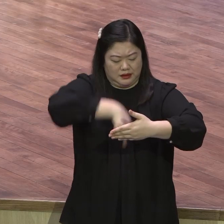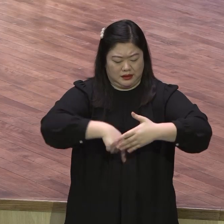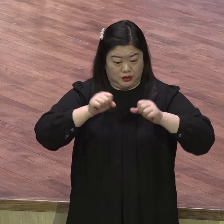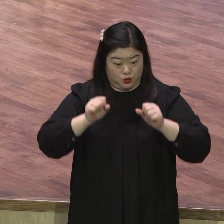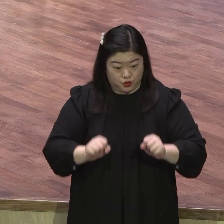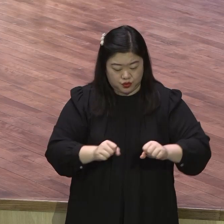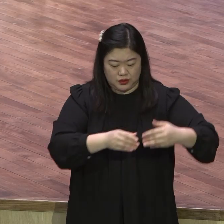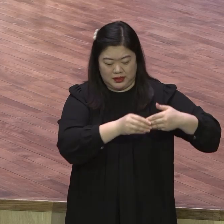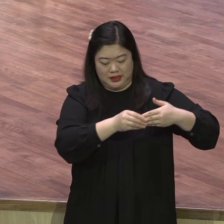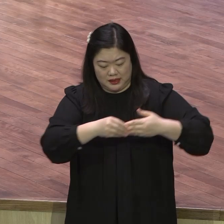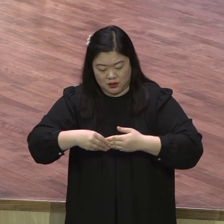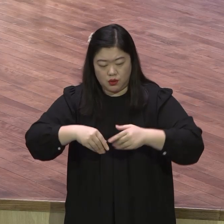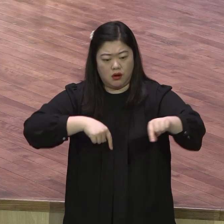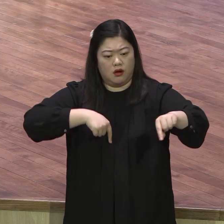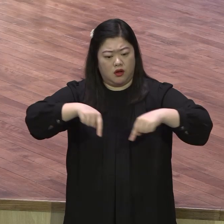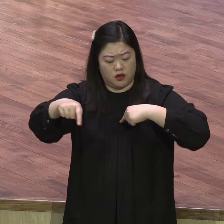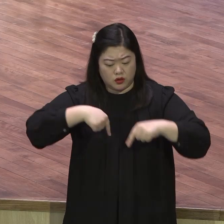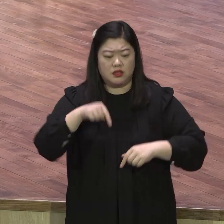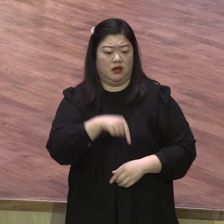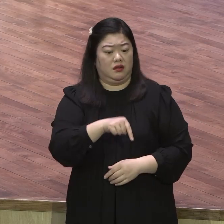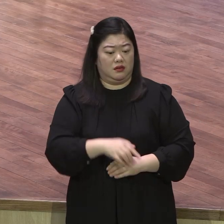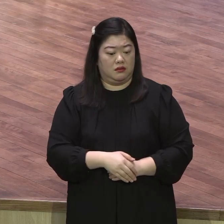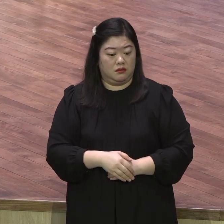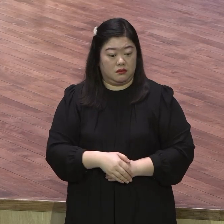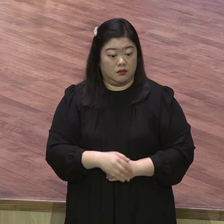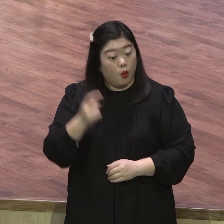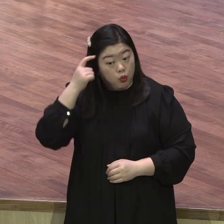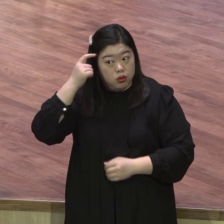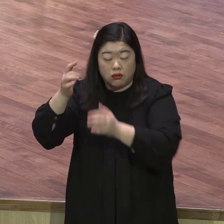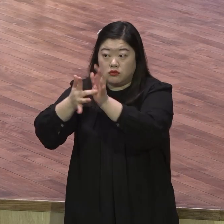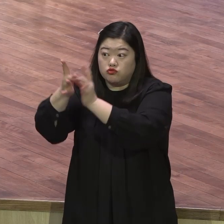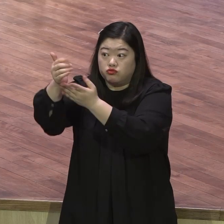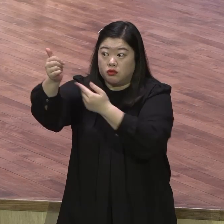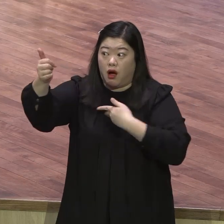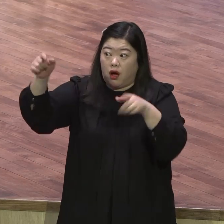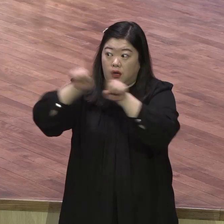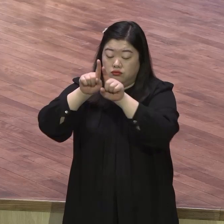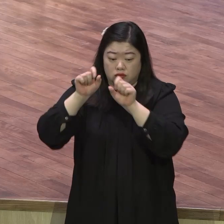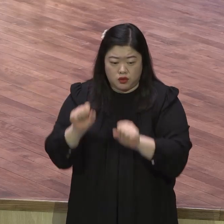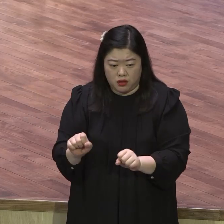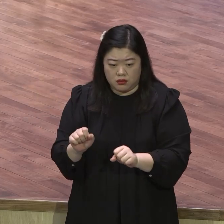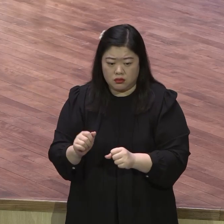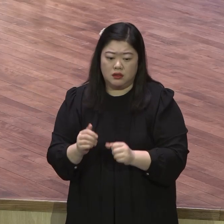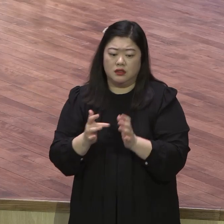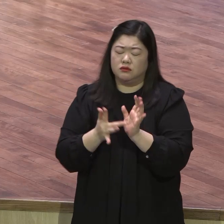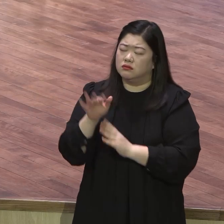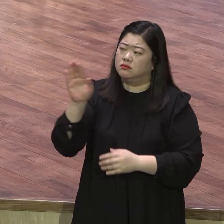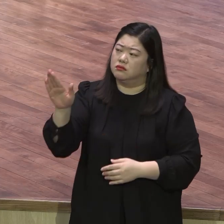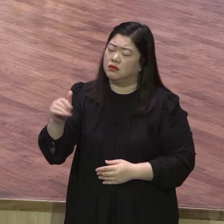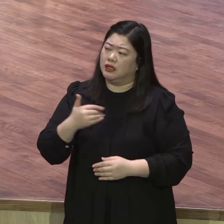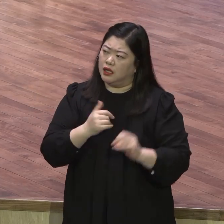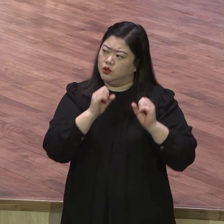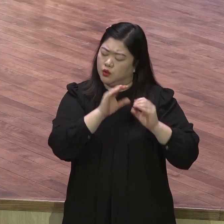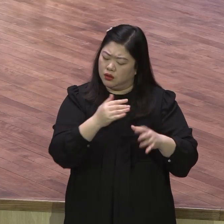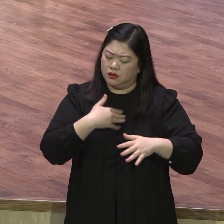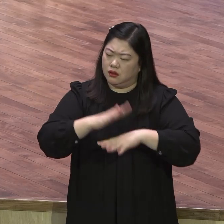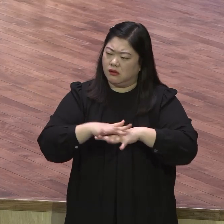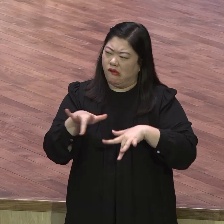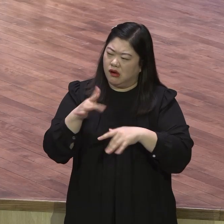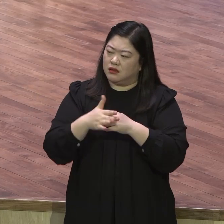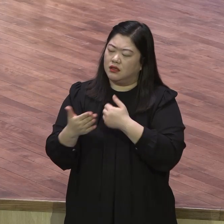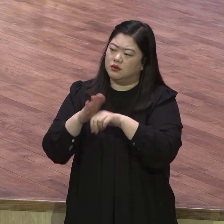구분반자의 신분이에요. 주님이 내 안에 계시기 때문에 그분께 기도하면 응답받고 그분이 나를 인도해 주시고